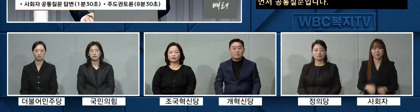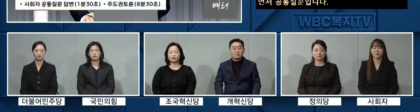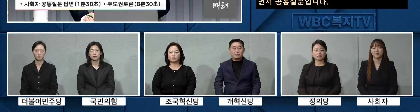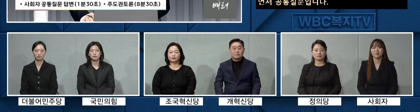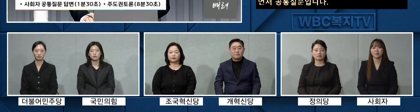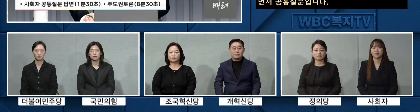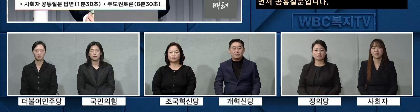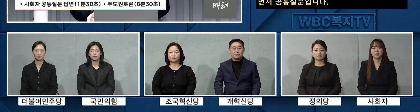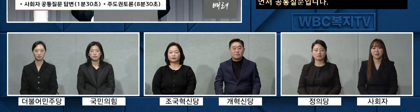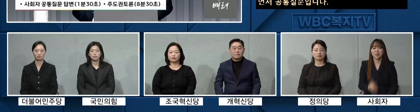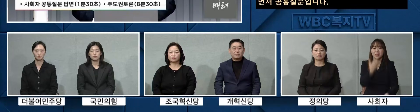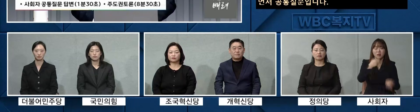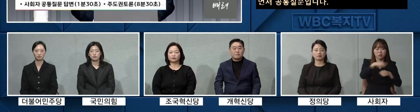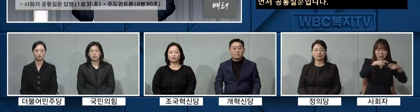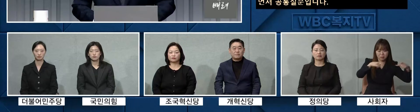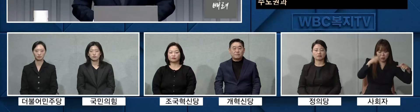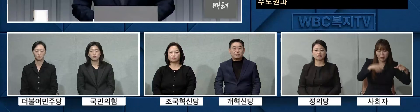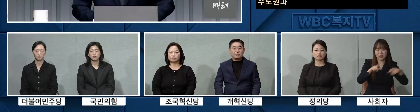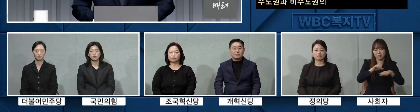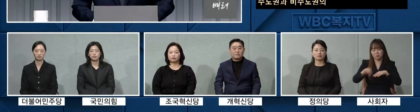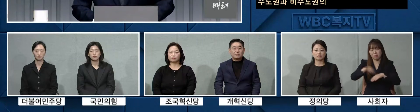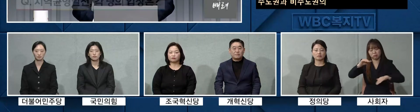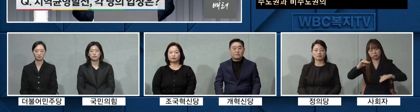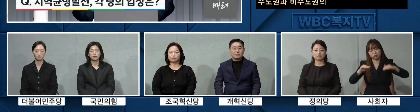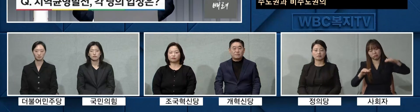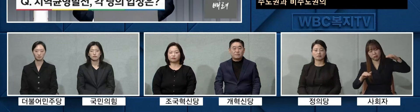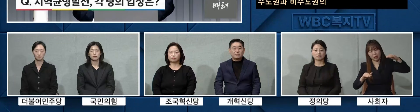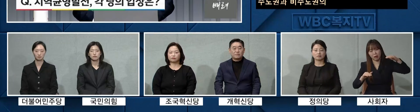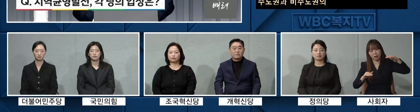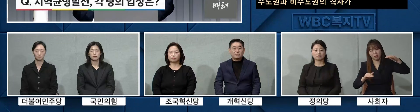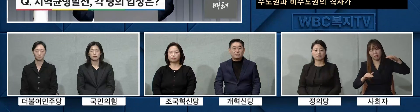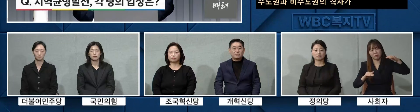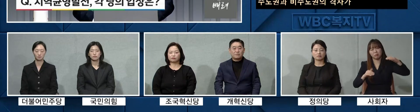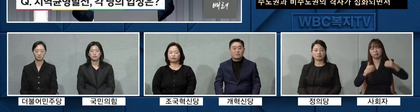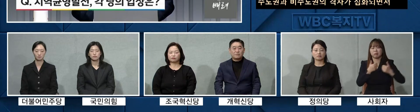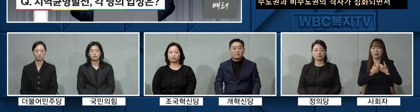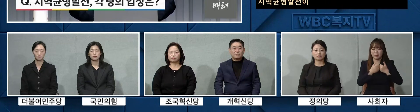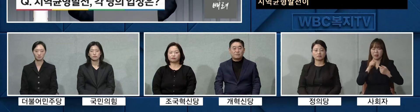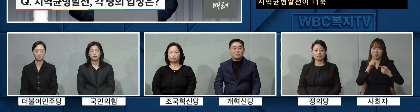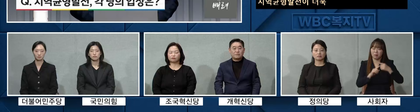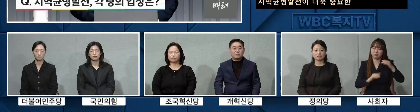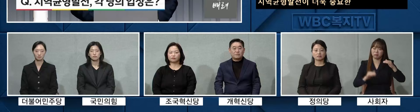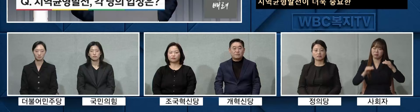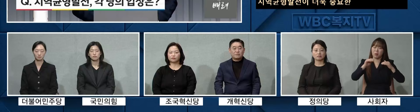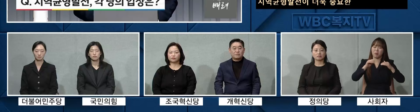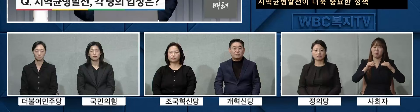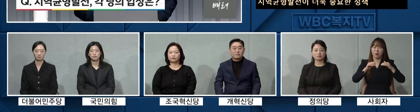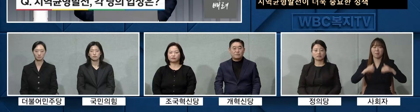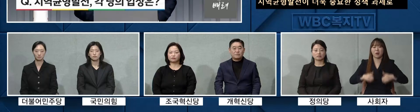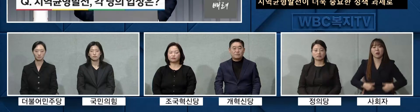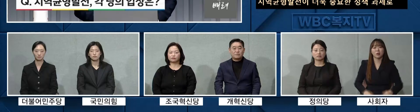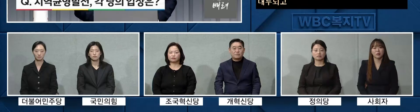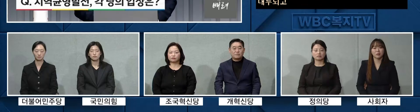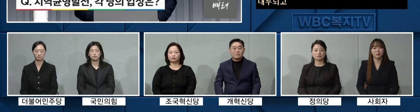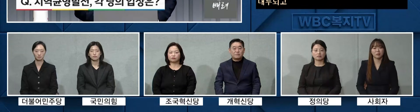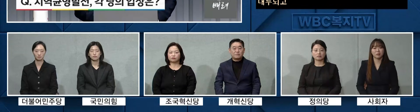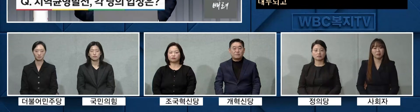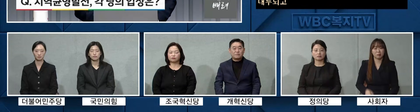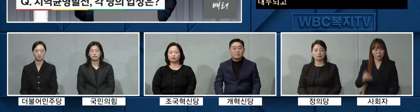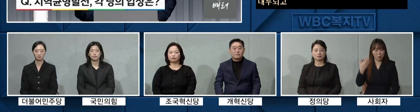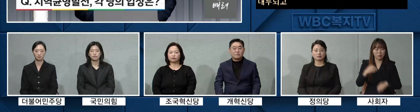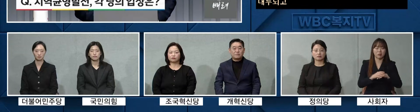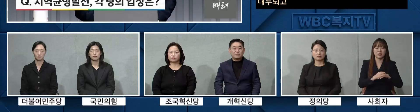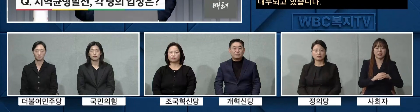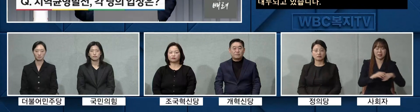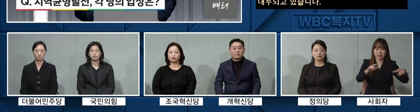수도권과 비수도권의 격차가 심화되면서 지역 균형 발전이 더욱 중요한 정책 과제로 대두되고 있습니다. 최근에는 지방 분권과 국가